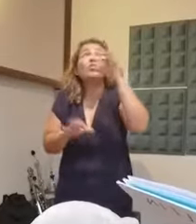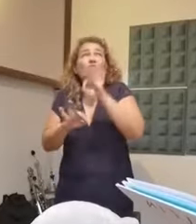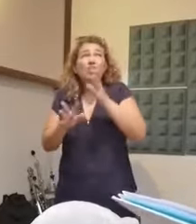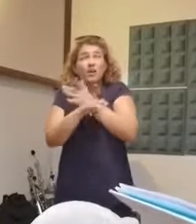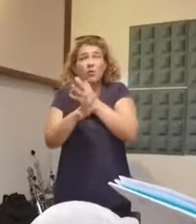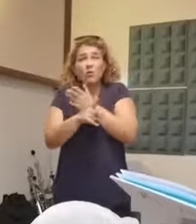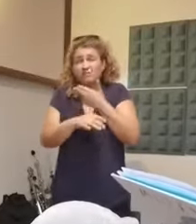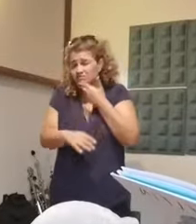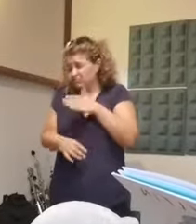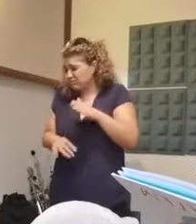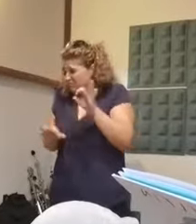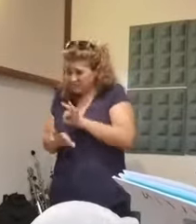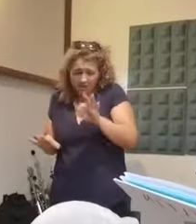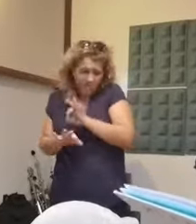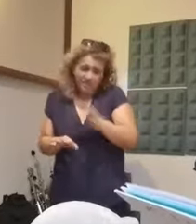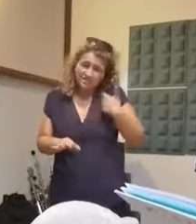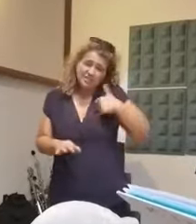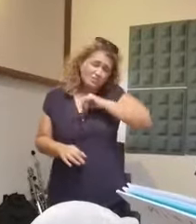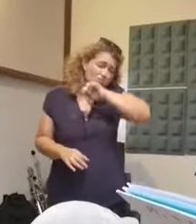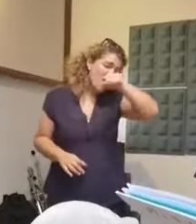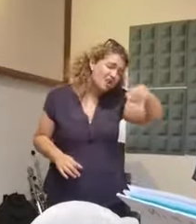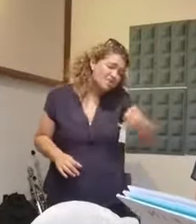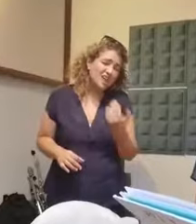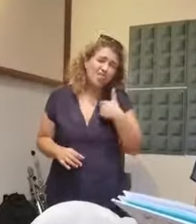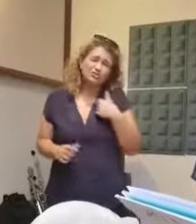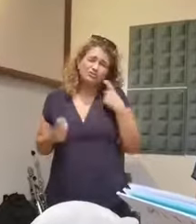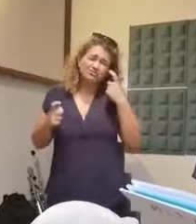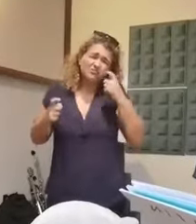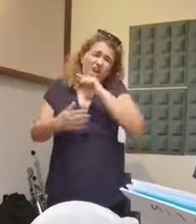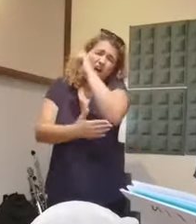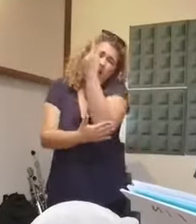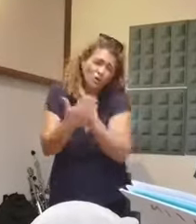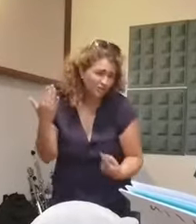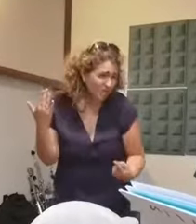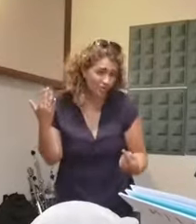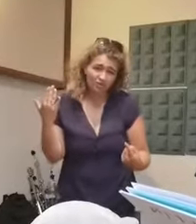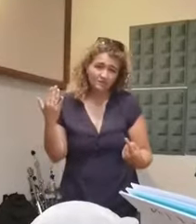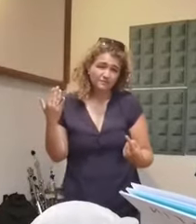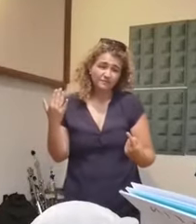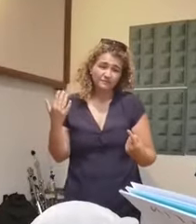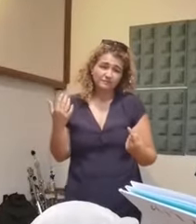pensó: ya estoy muy cansado, no voy a luchar más.